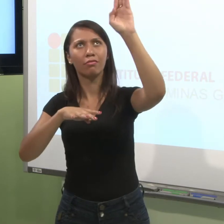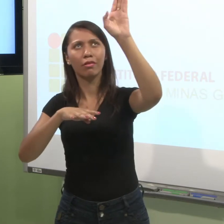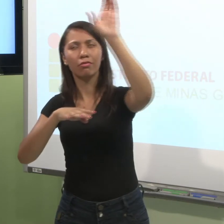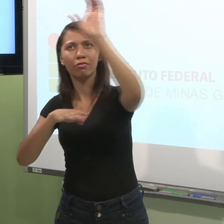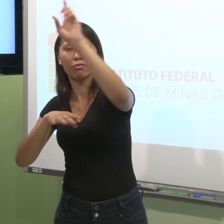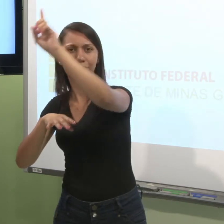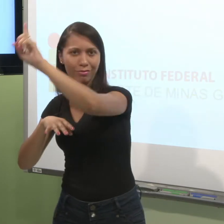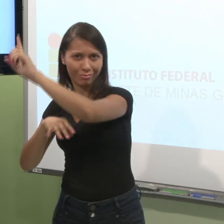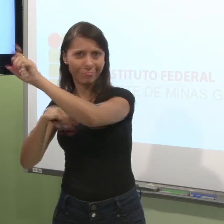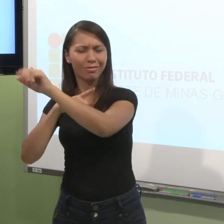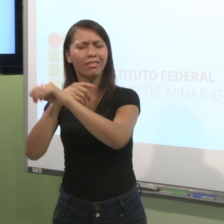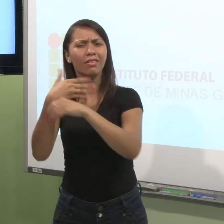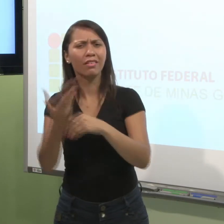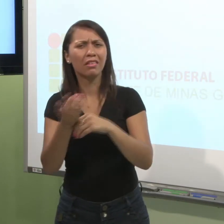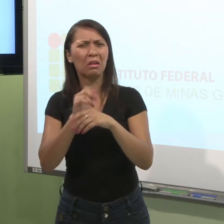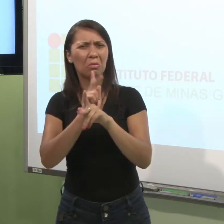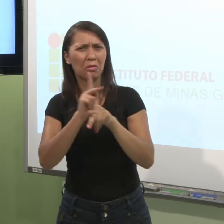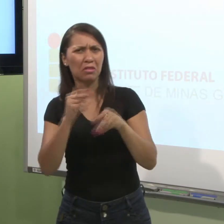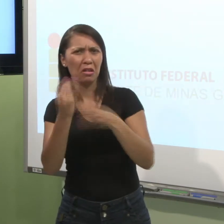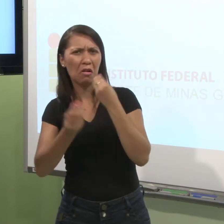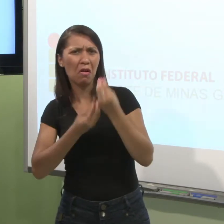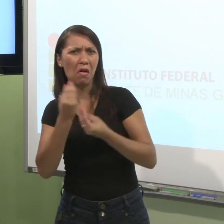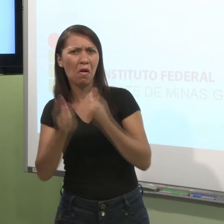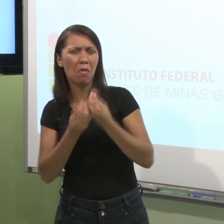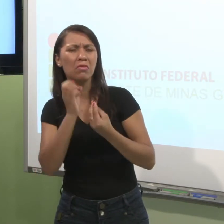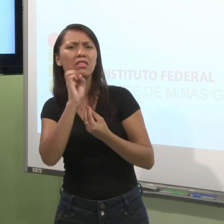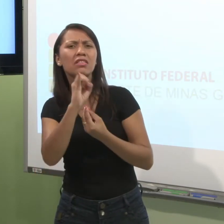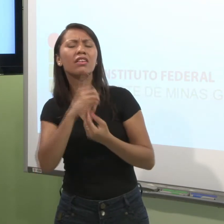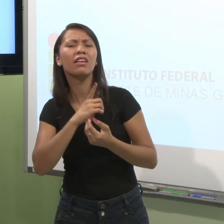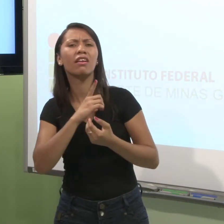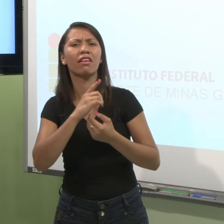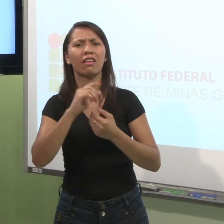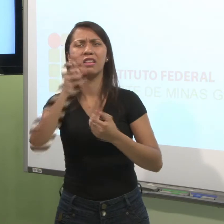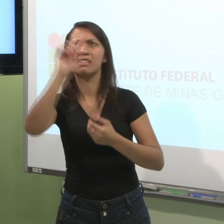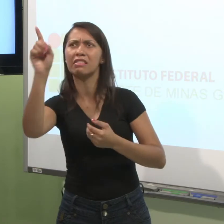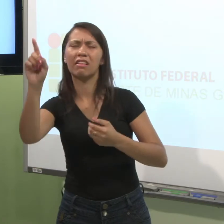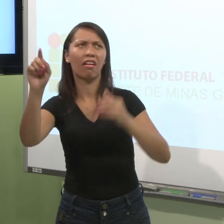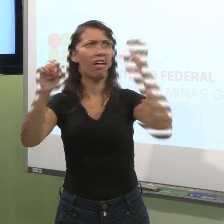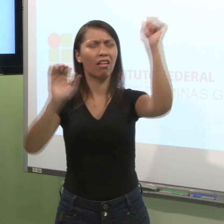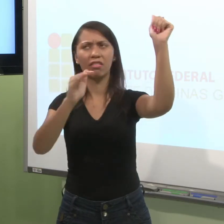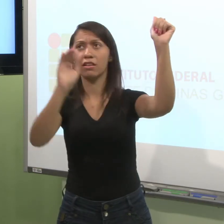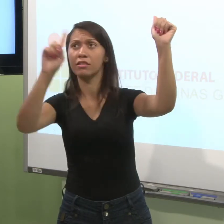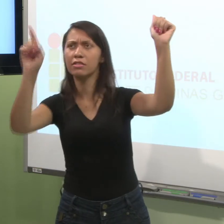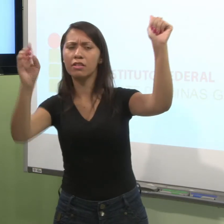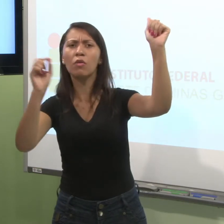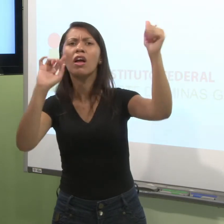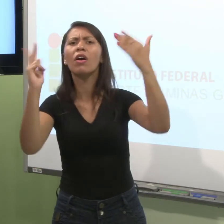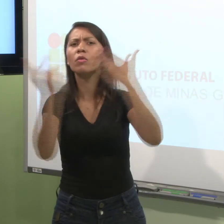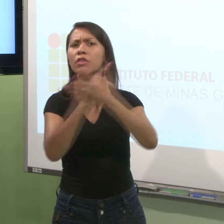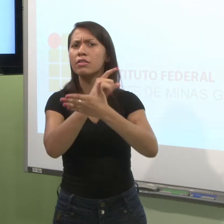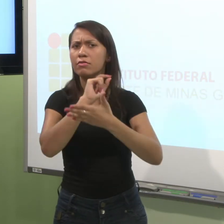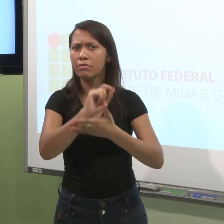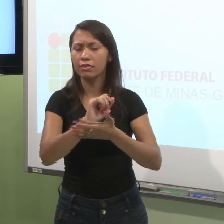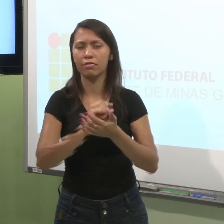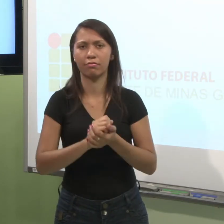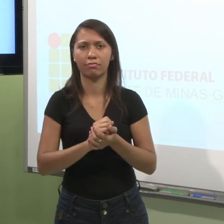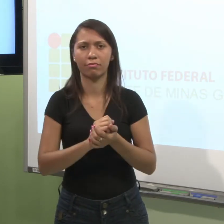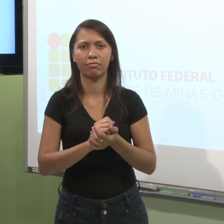me pergunta, professora, e quando chega na letra Z, o que acontece? Quando chega na letra Z, as colunas são nomeadas